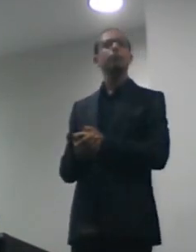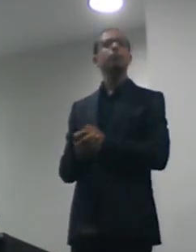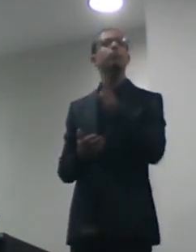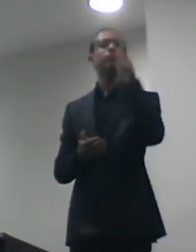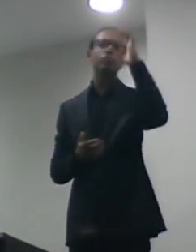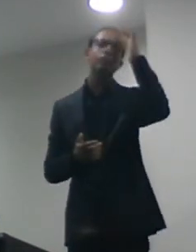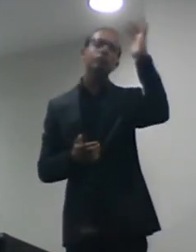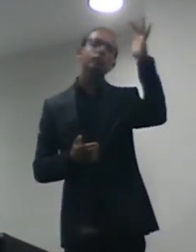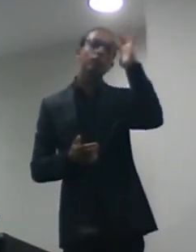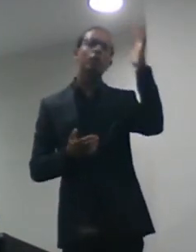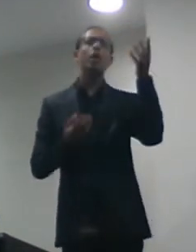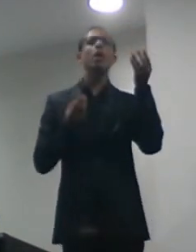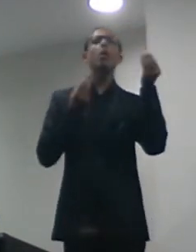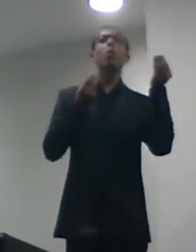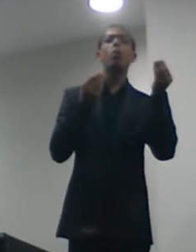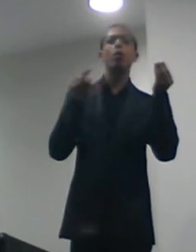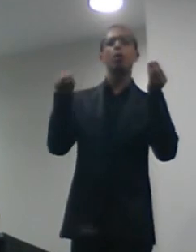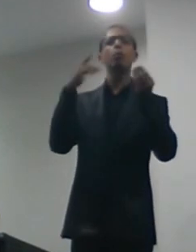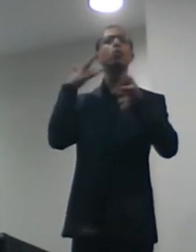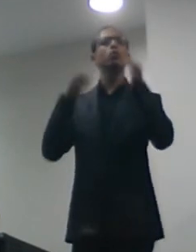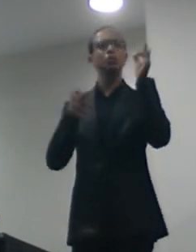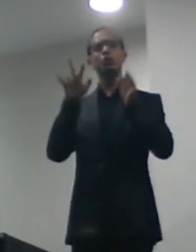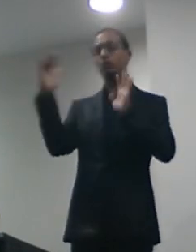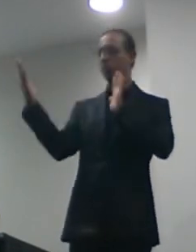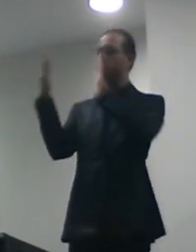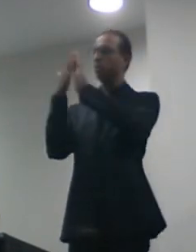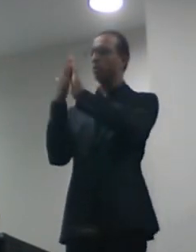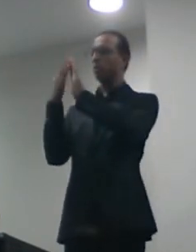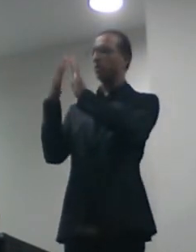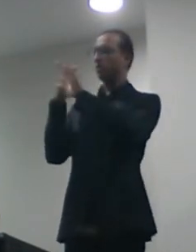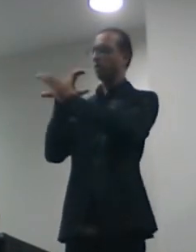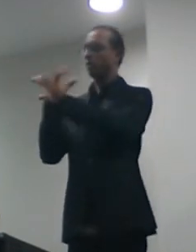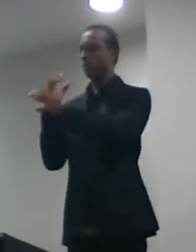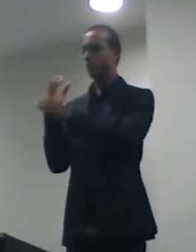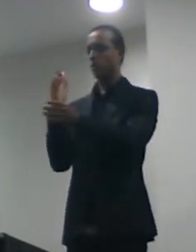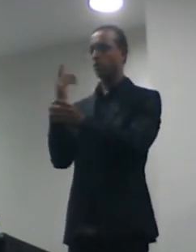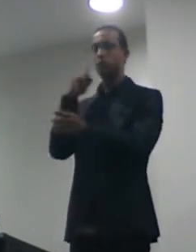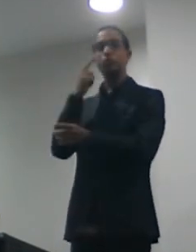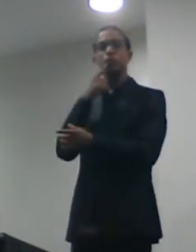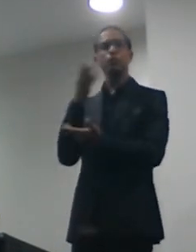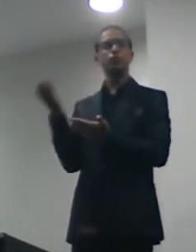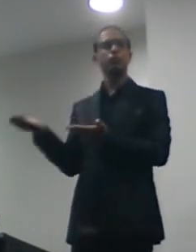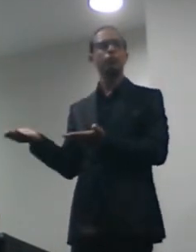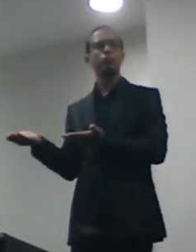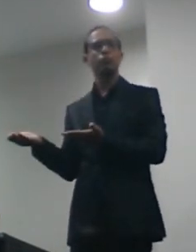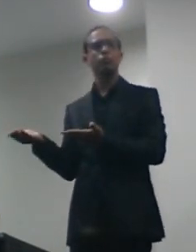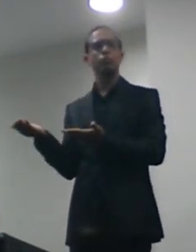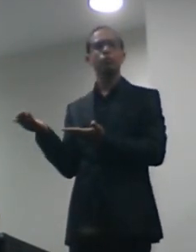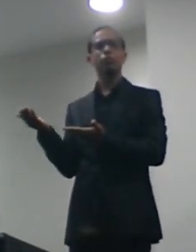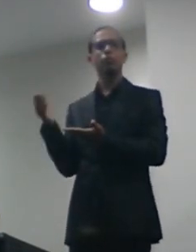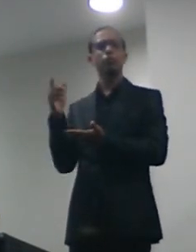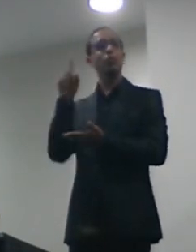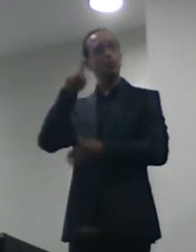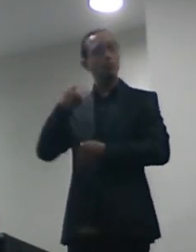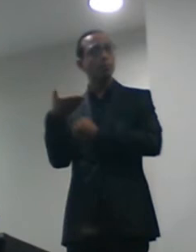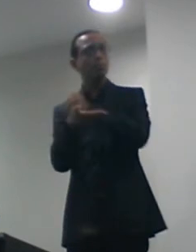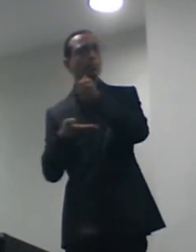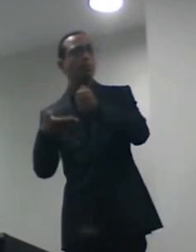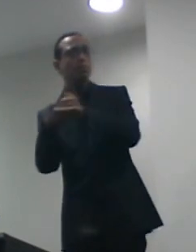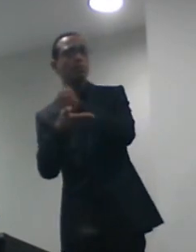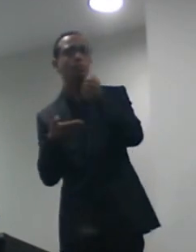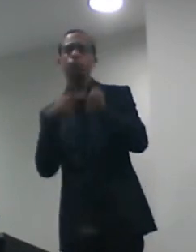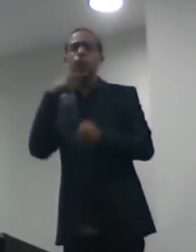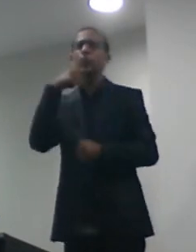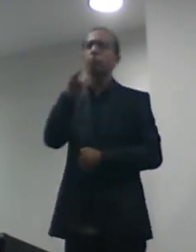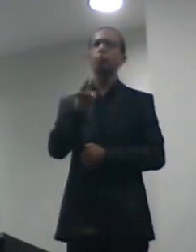Imagina, como é que o juiz vai conseguir falar com o surdo, conseguir fazer um interrogatório, um procedimento que é fundamental, e não vai